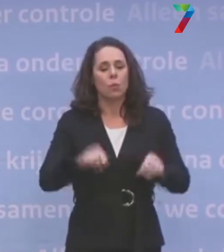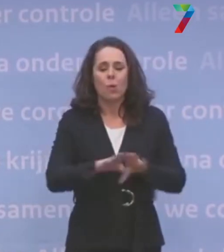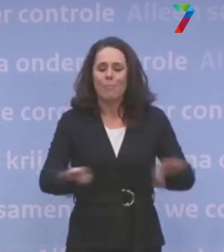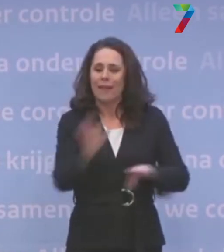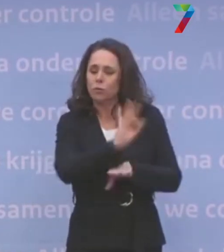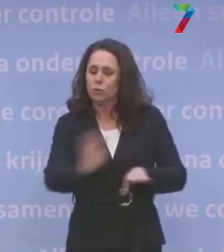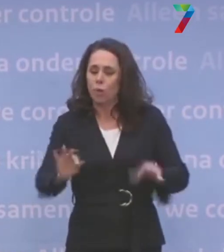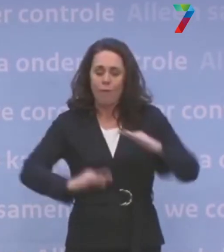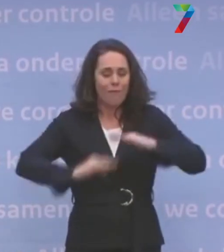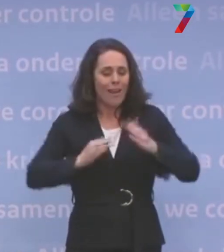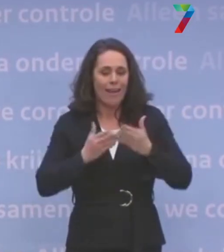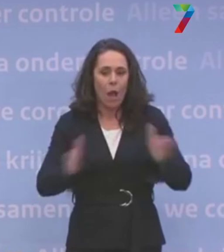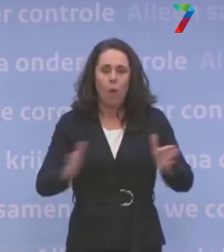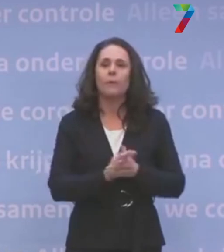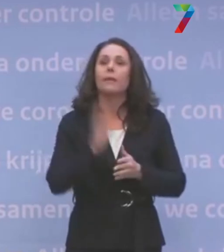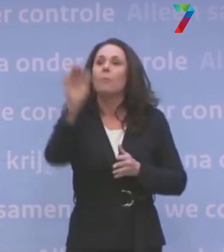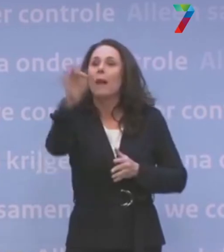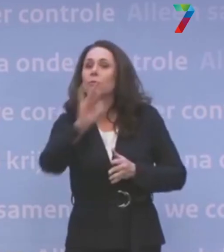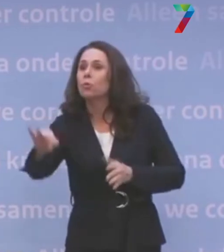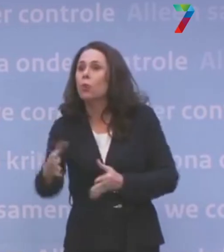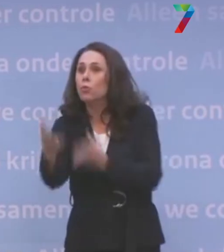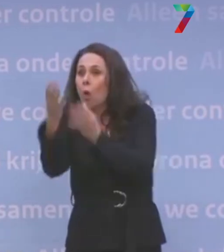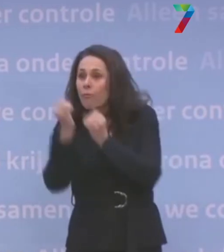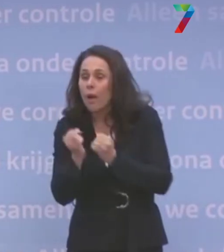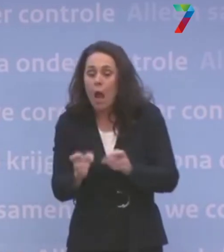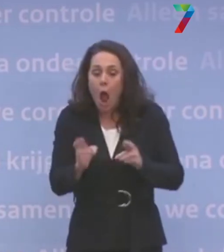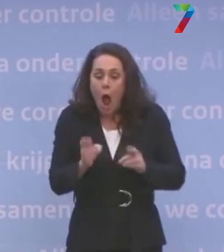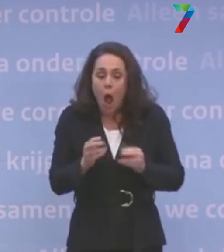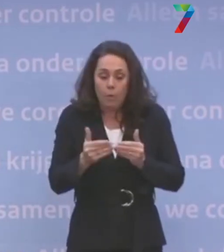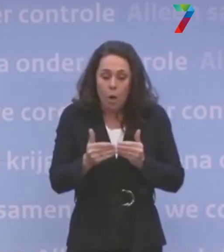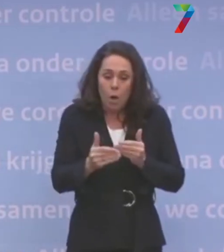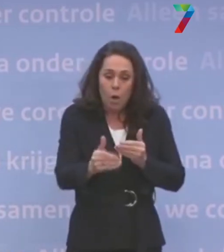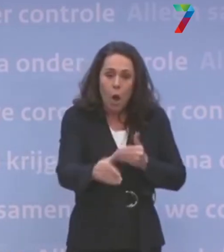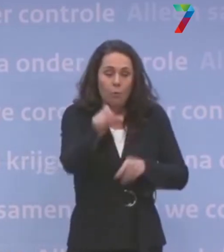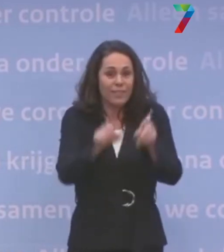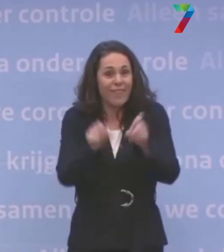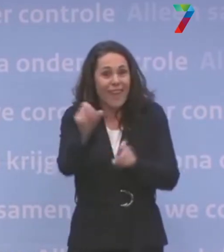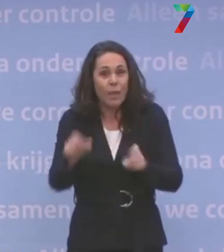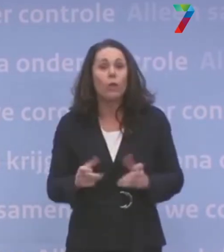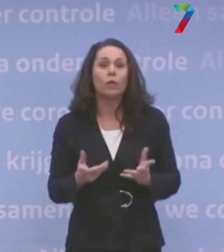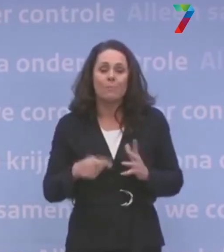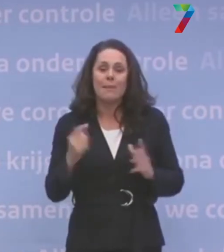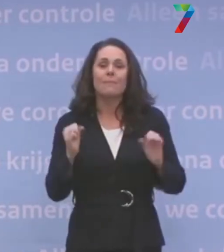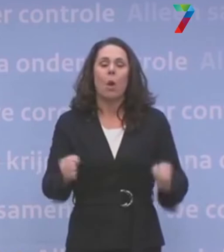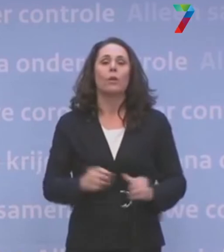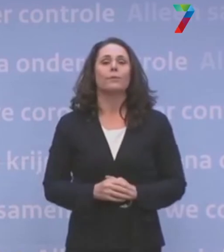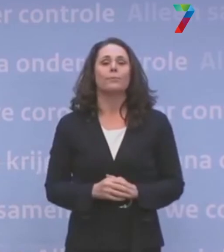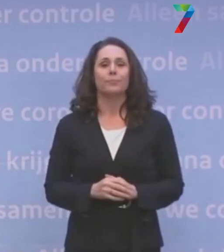basisscholen en de buitenschoolse opvang hopelijk in de komende weken, ergens in de komende weken mogelijk.